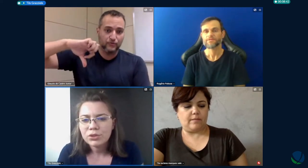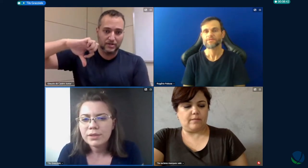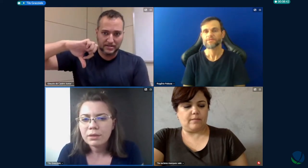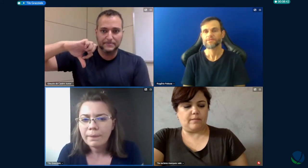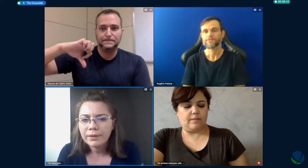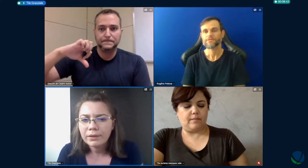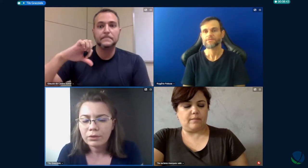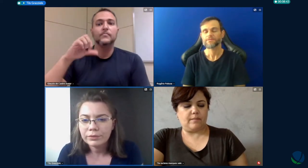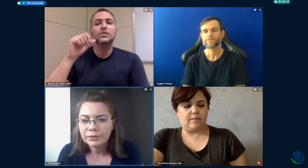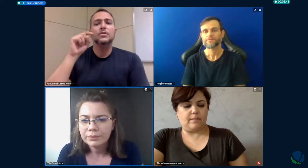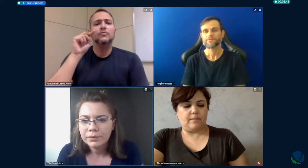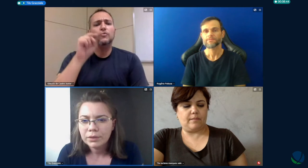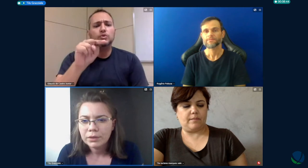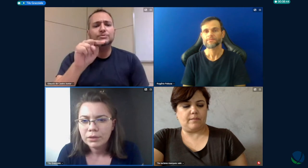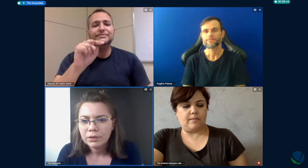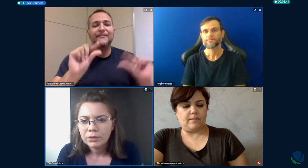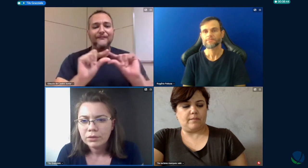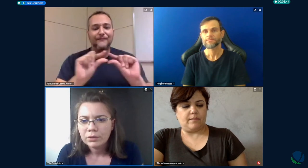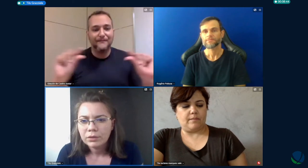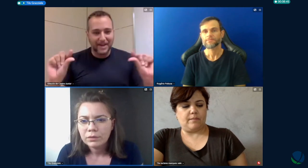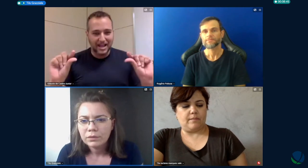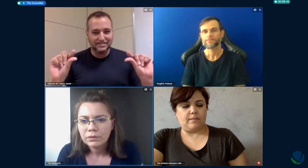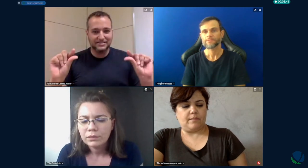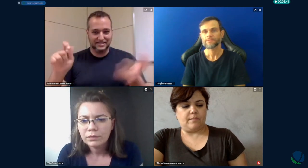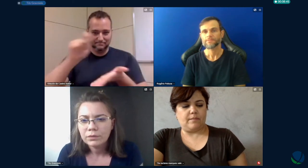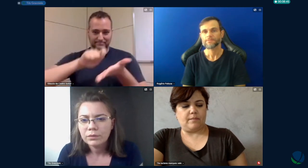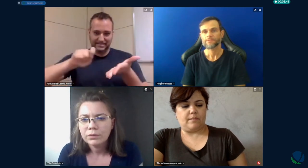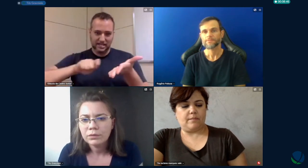Na página 59.